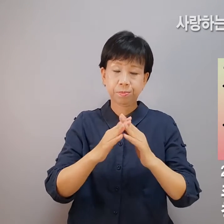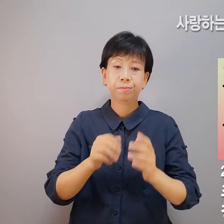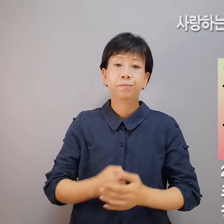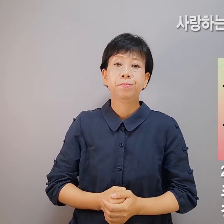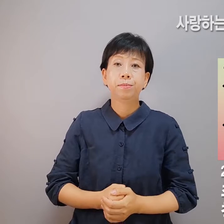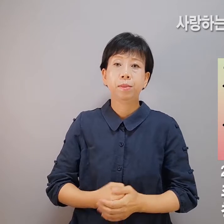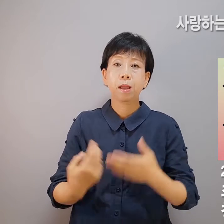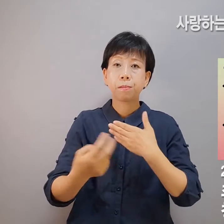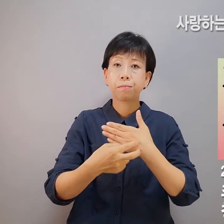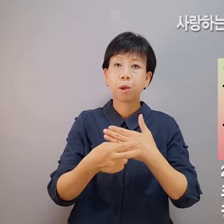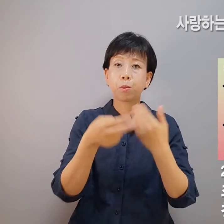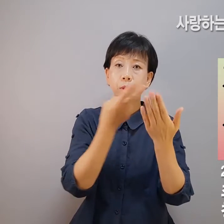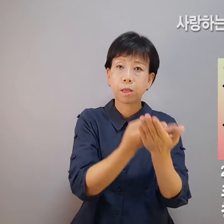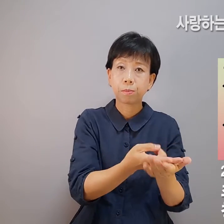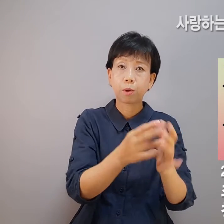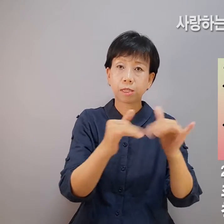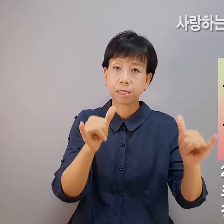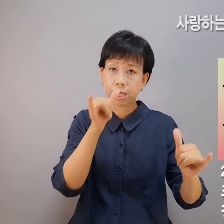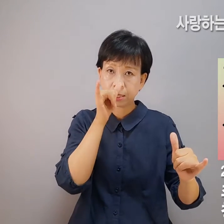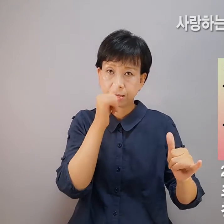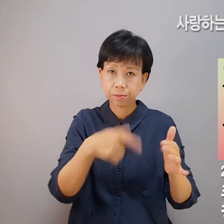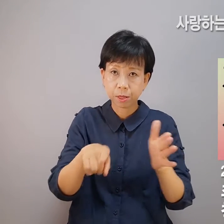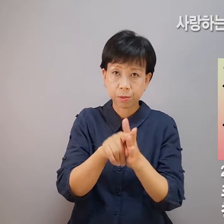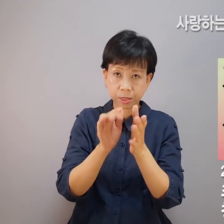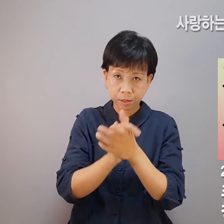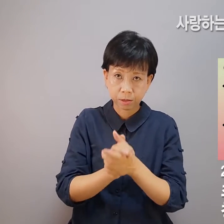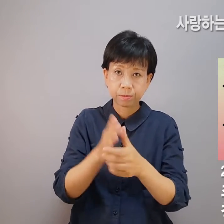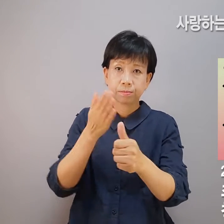입원하신 분이 있습니다. 기도 바랍니다.